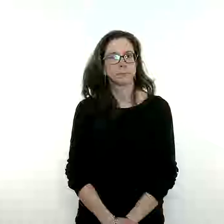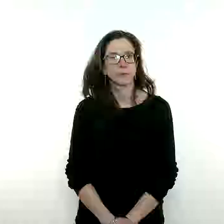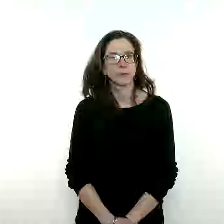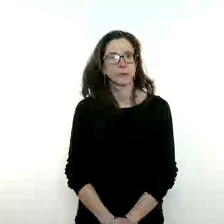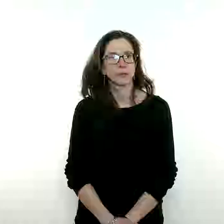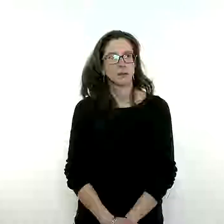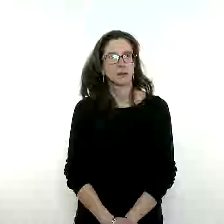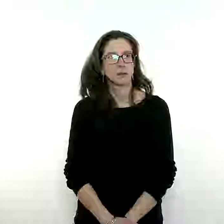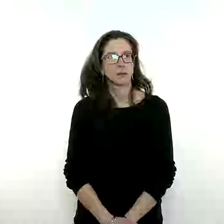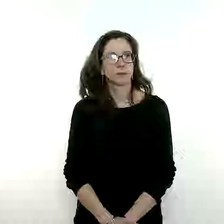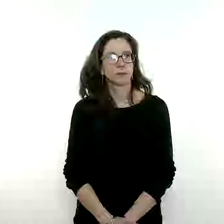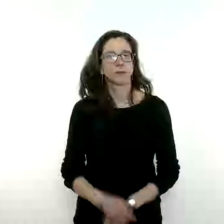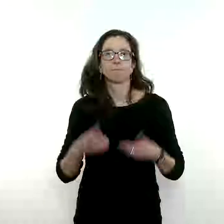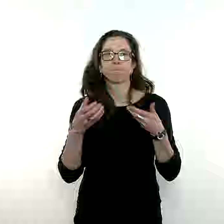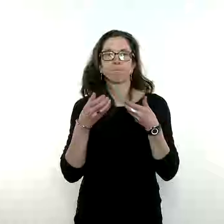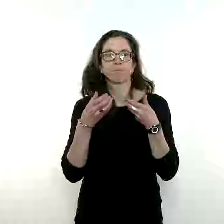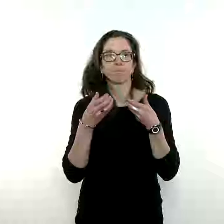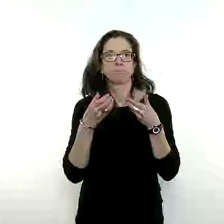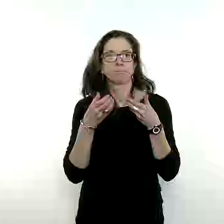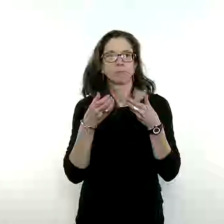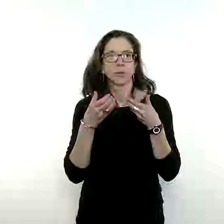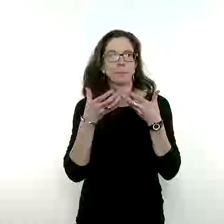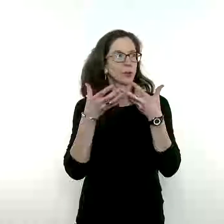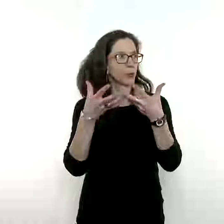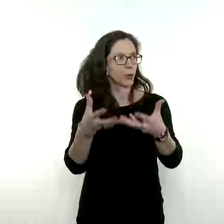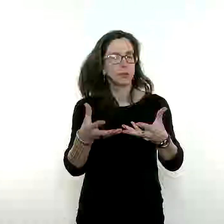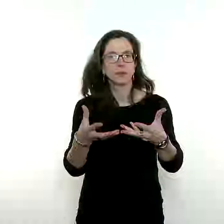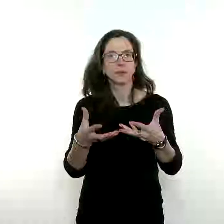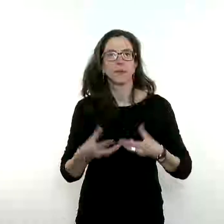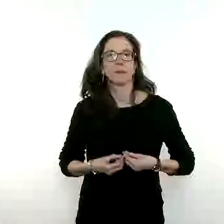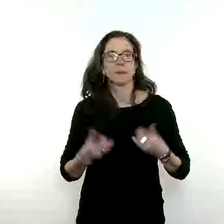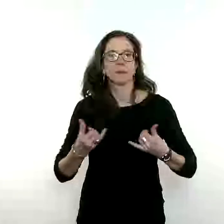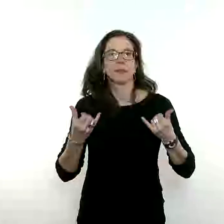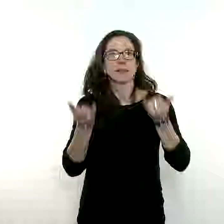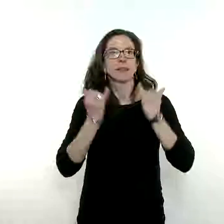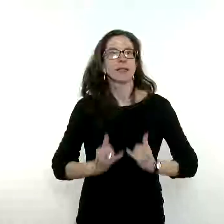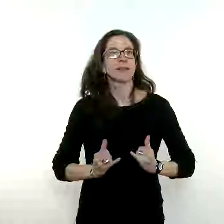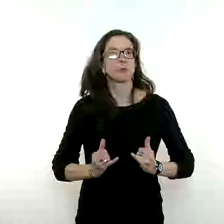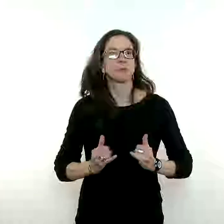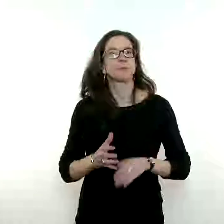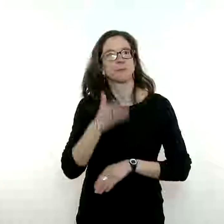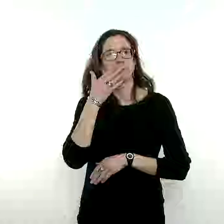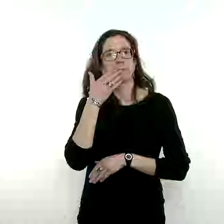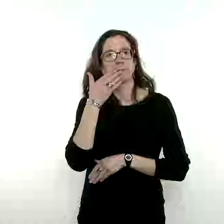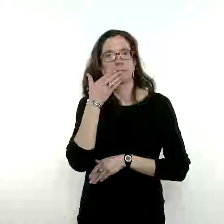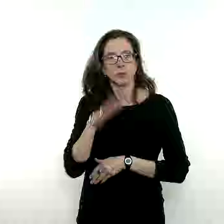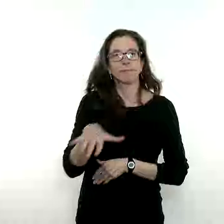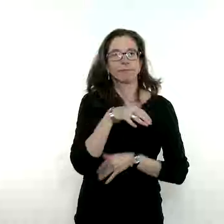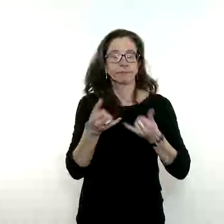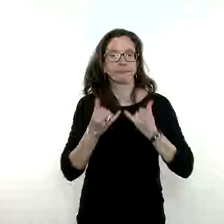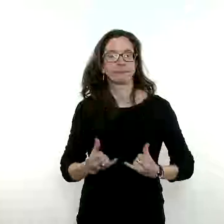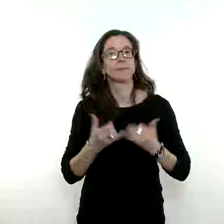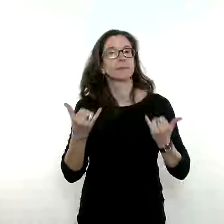place. Nous allons démarrer ce conseil municipal de la ville de Montpellier du 6 février 2019. Je